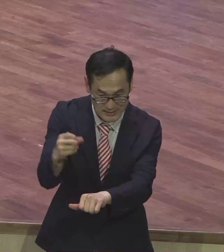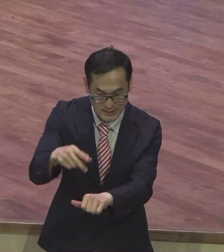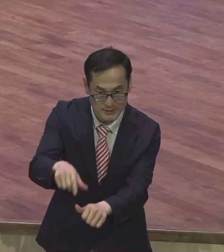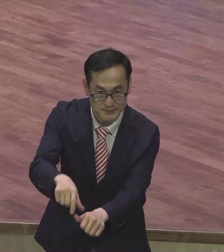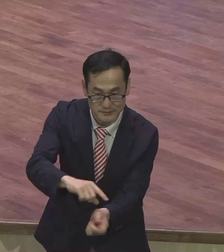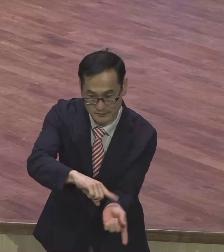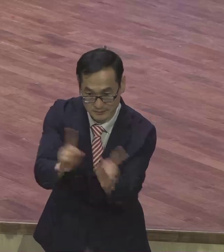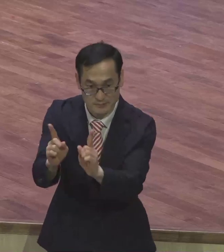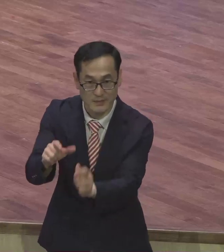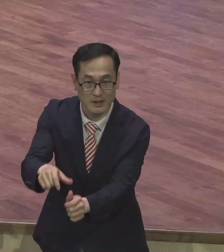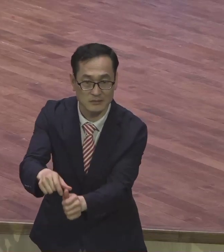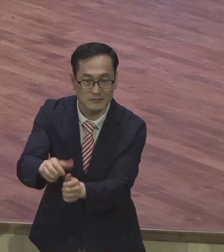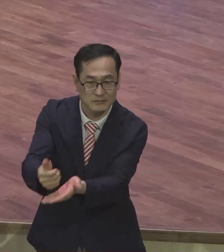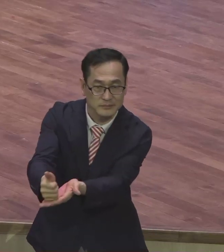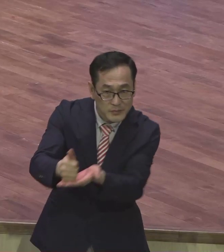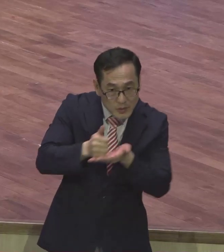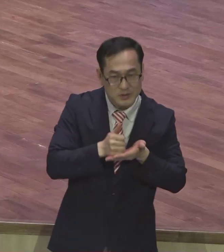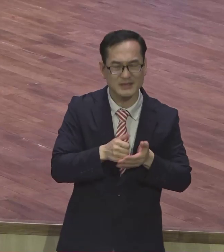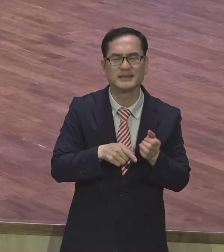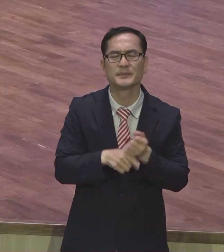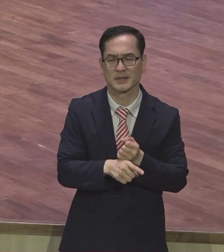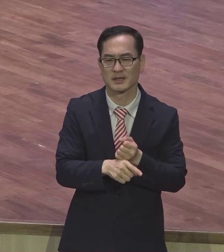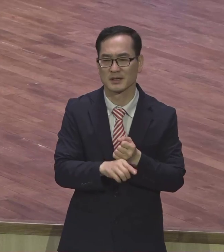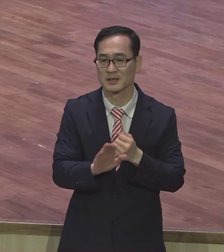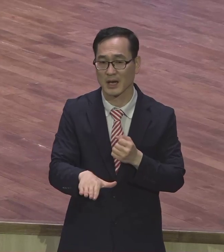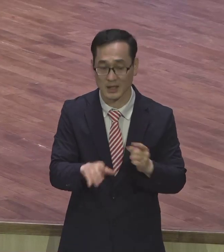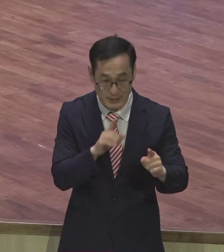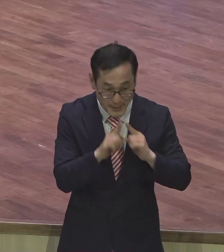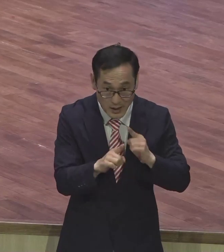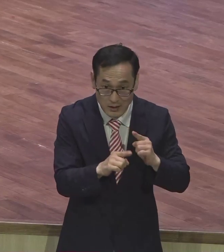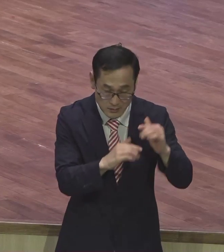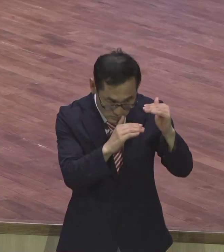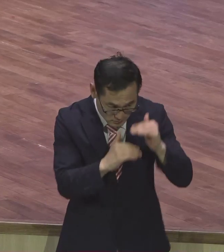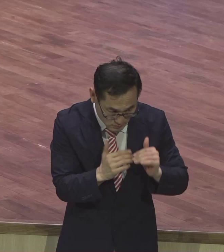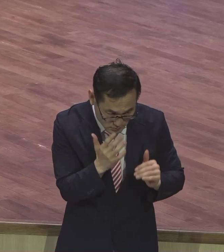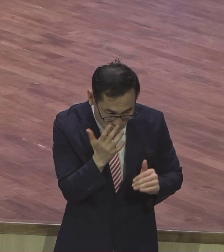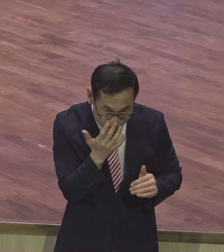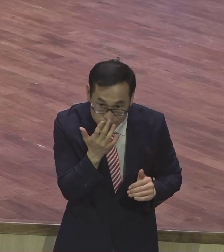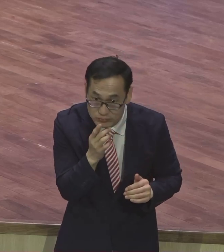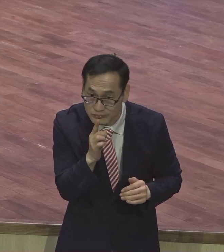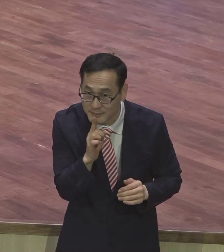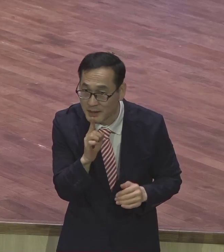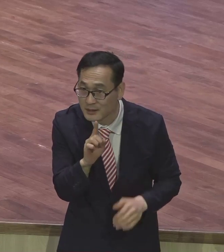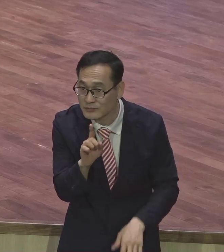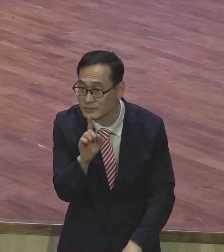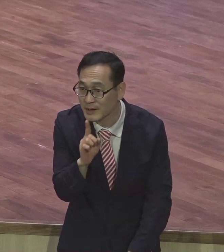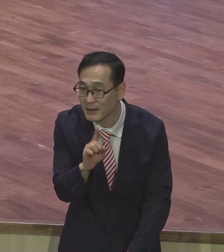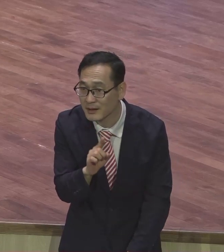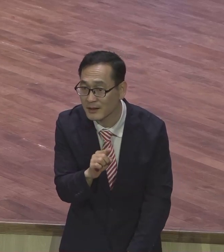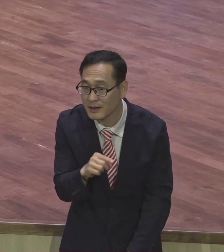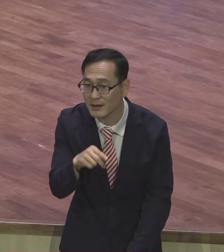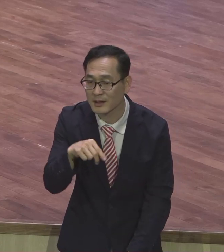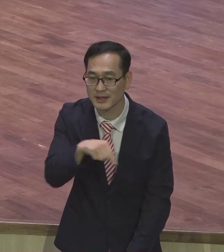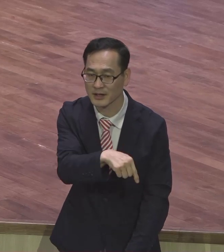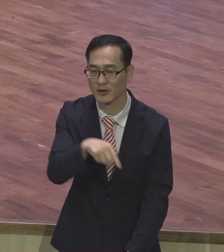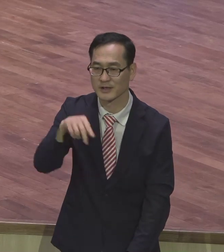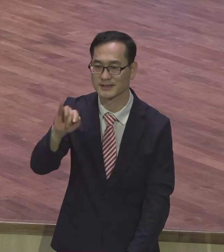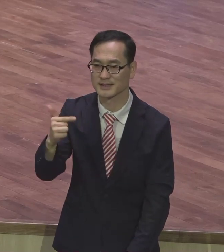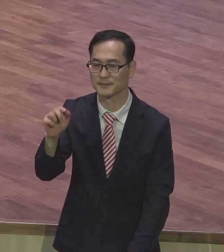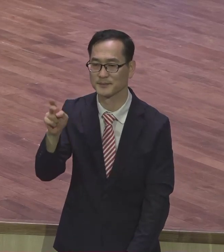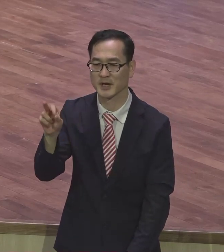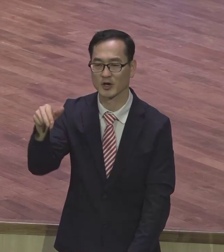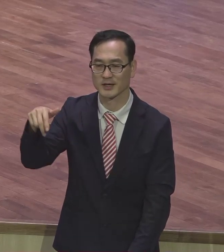이 말씀의 뜻은 이해하기가 쉽지 않습니다 이 말씀은 신명기 30장